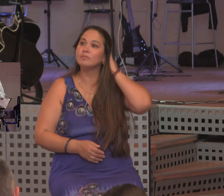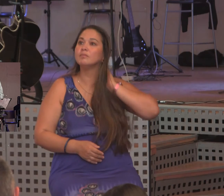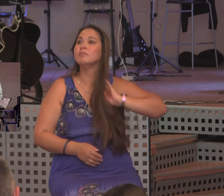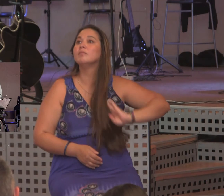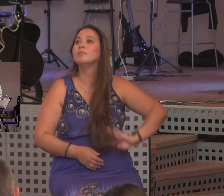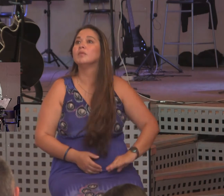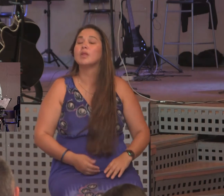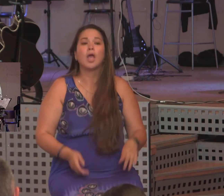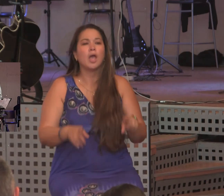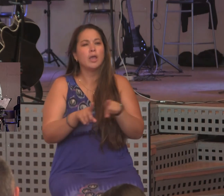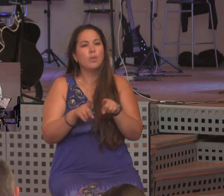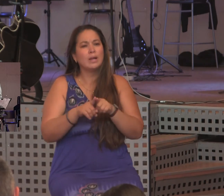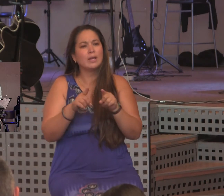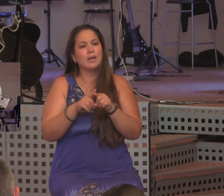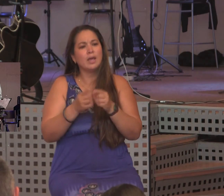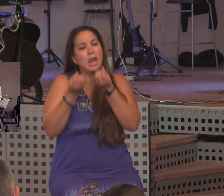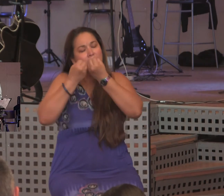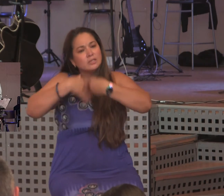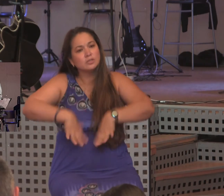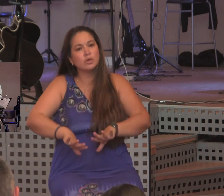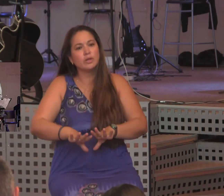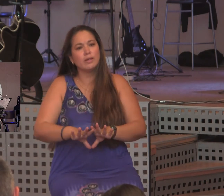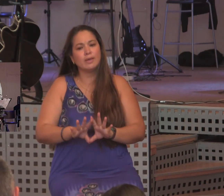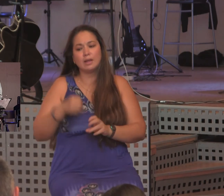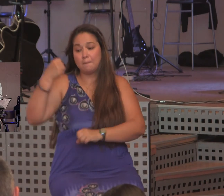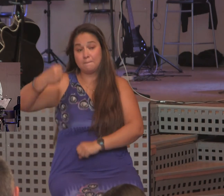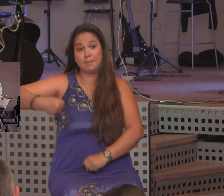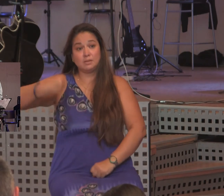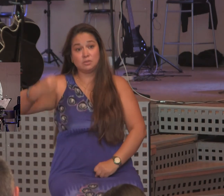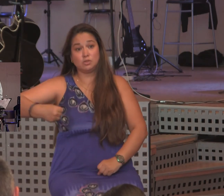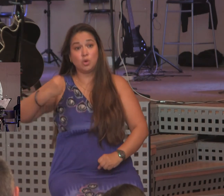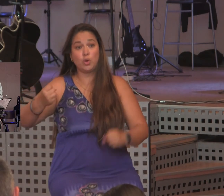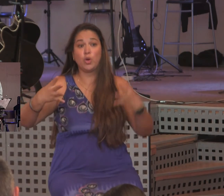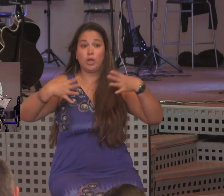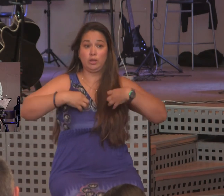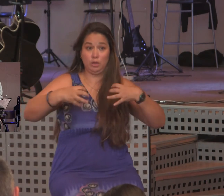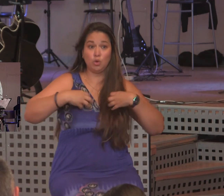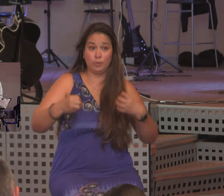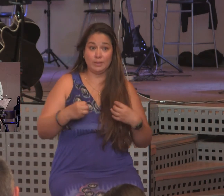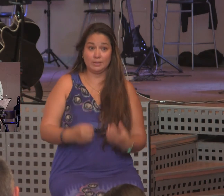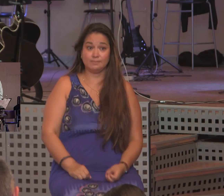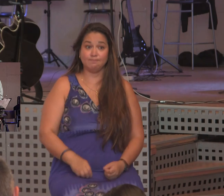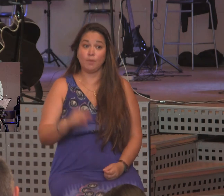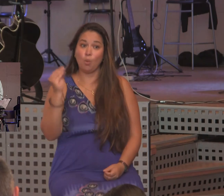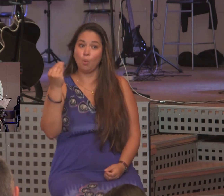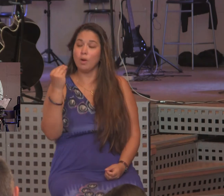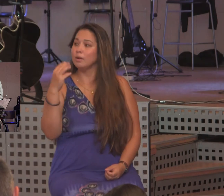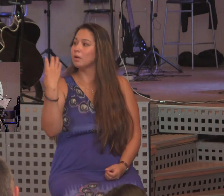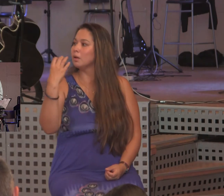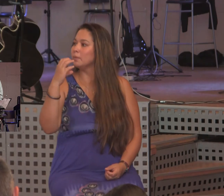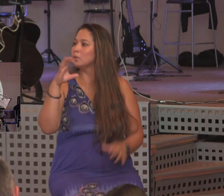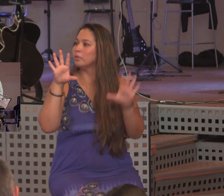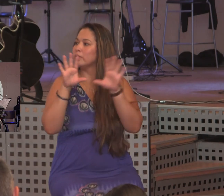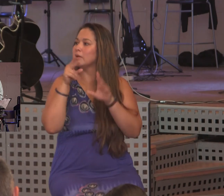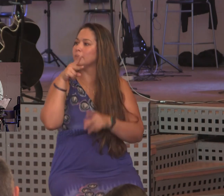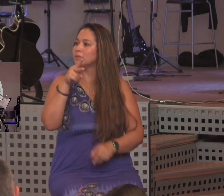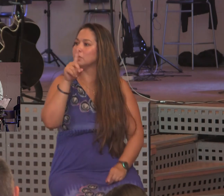pastor y las ovejas. ¿Recordáis? Os leo, eso sí lo voy a leer. Juan 10, 1. De